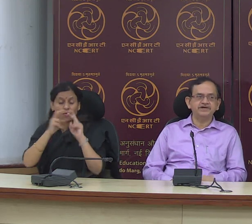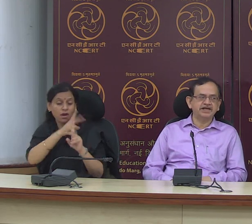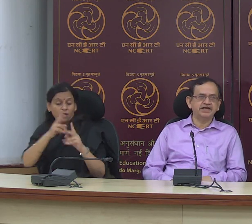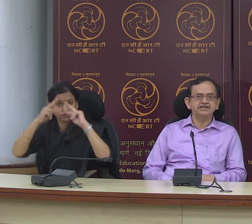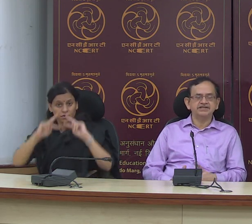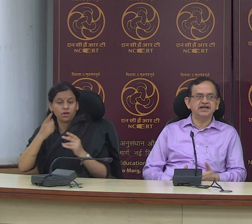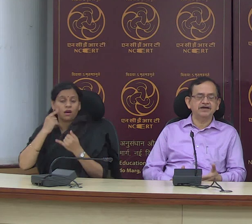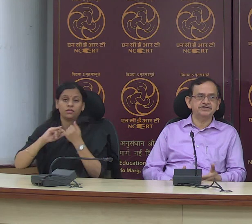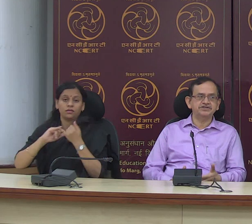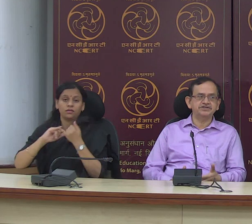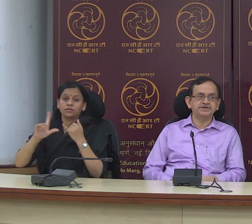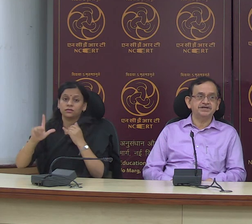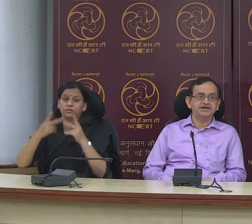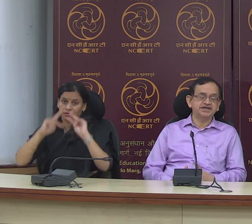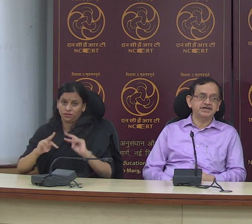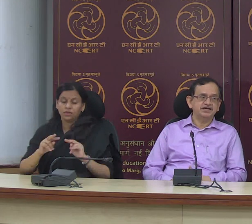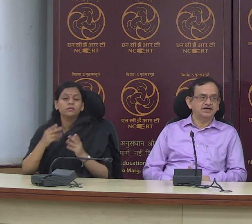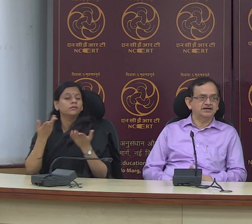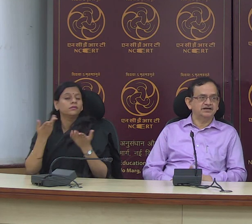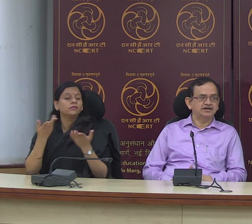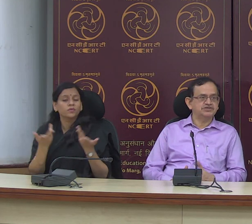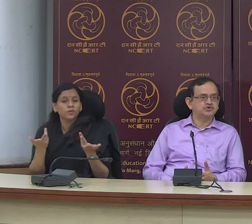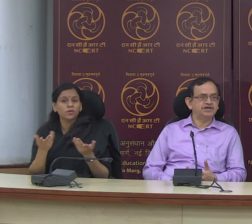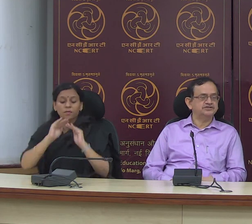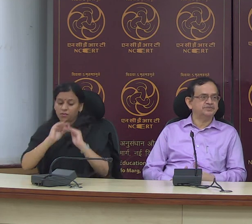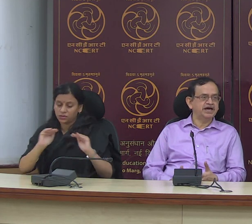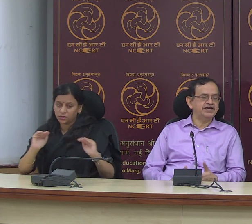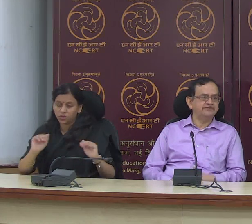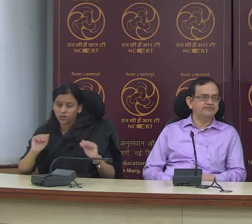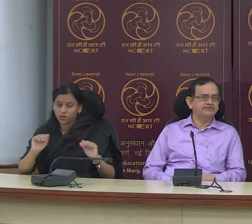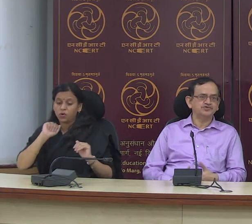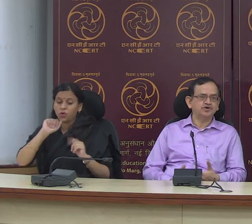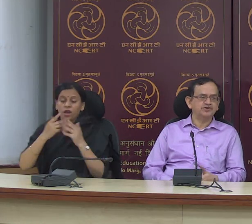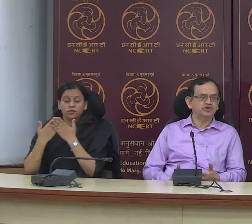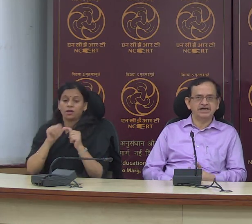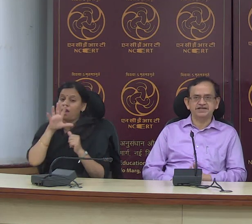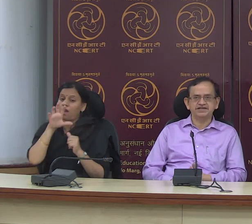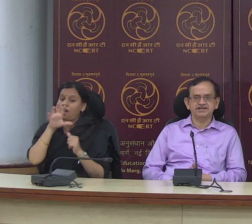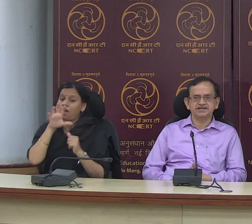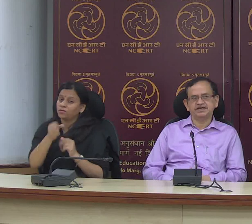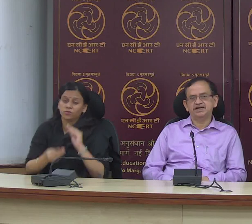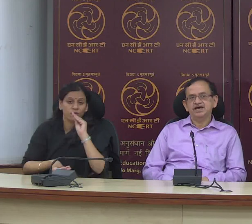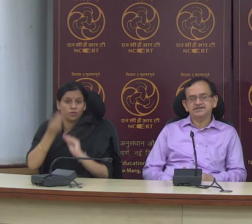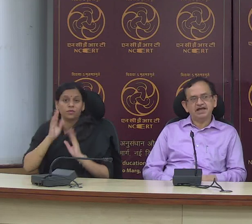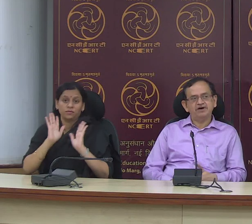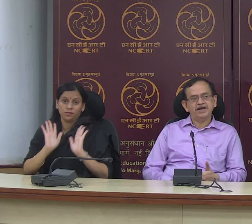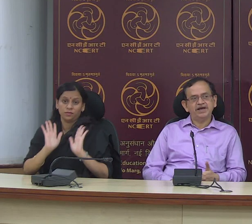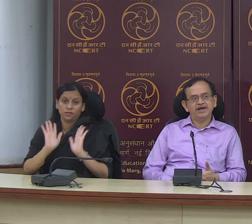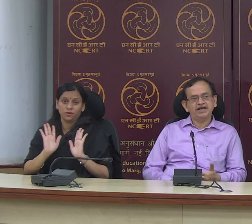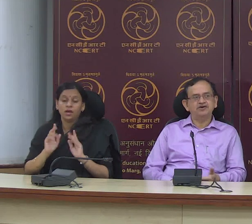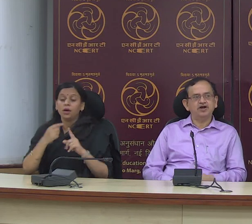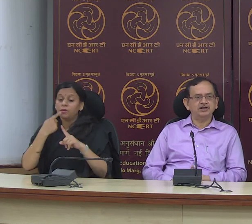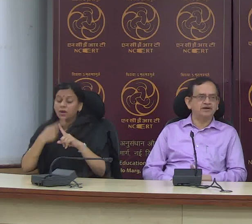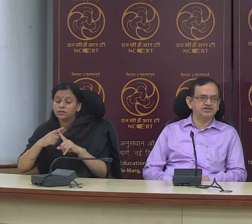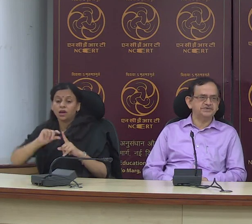कन्वर्ट करेंगे इंडियन साइन लैंग्वेज में, जिससे कि बच्चों की जो पढ़ाई है वो सुगम्य और सुलभ बनाई जा सके. इसके अलावा हमारे